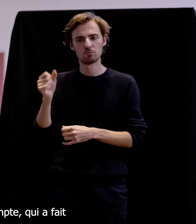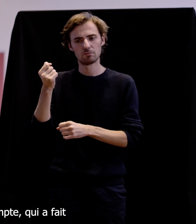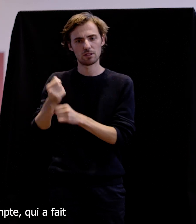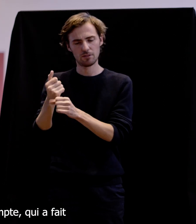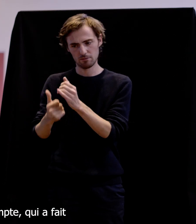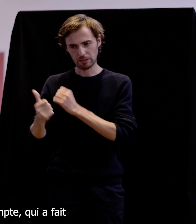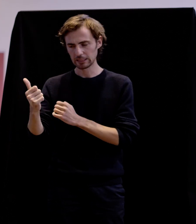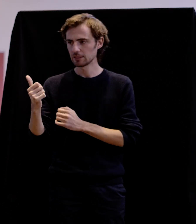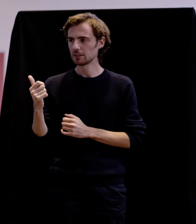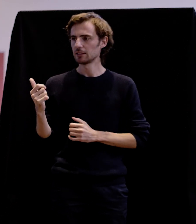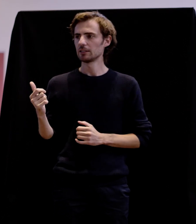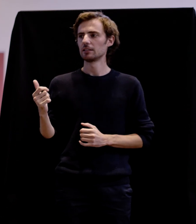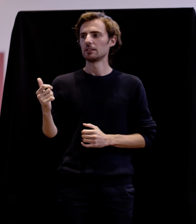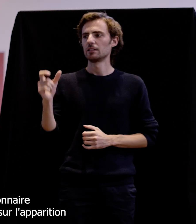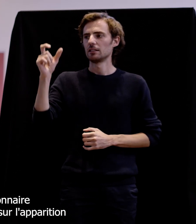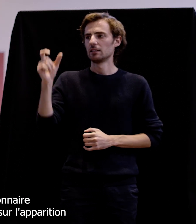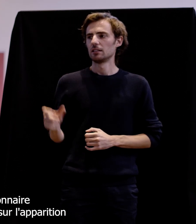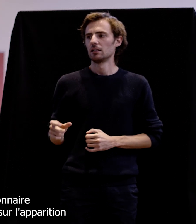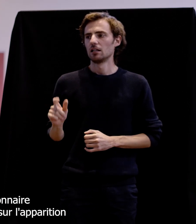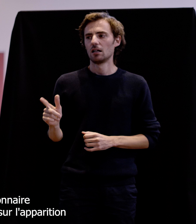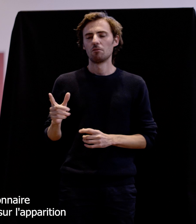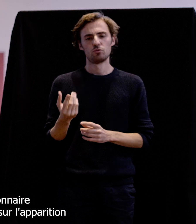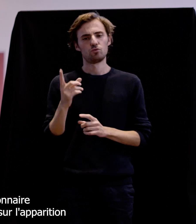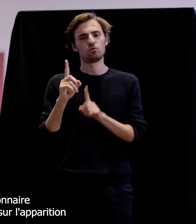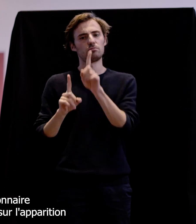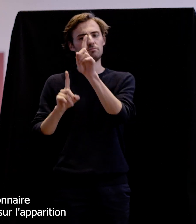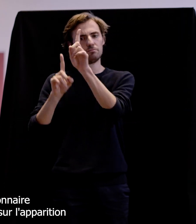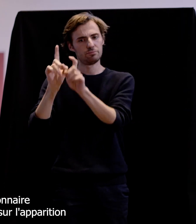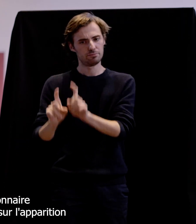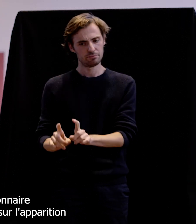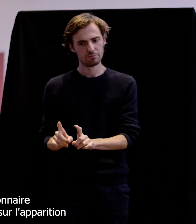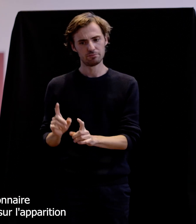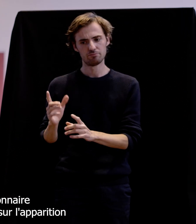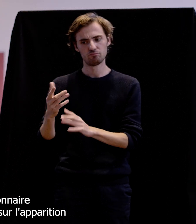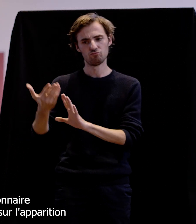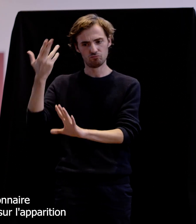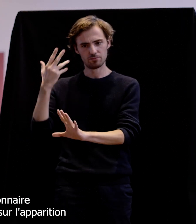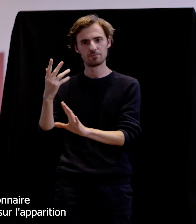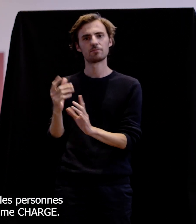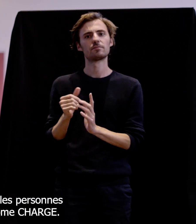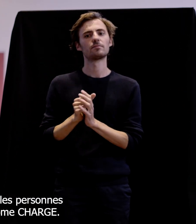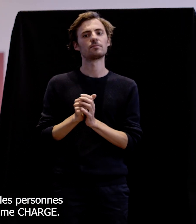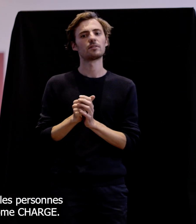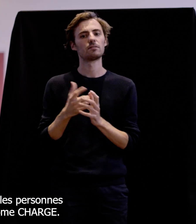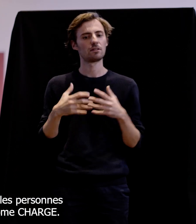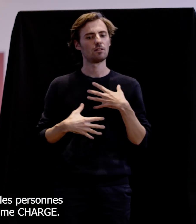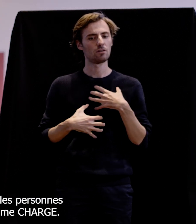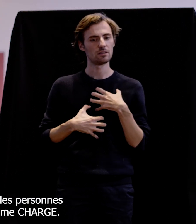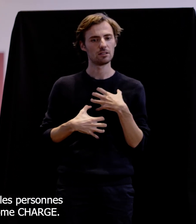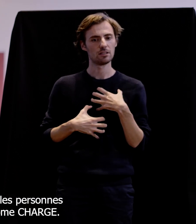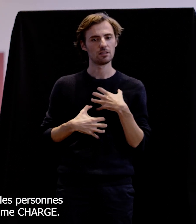compte, qui était un questionnaire et une recherche sur l'apparition de